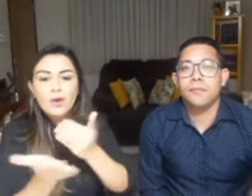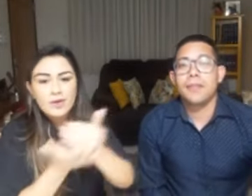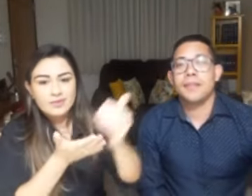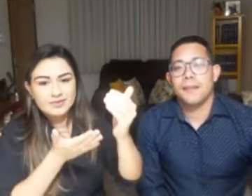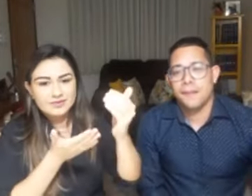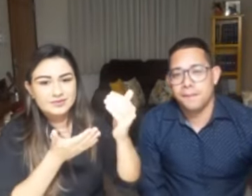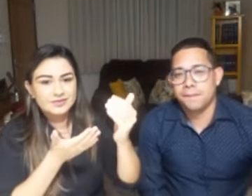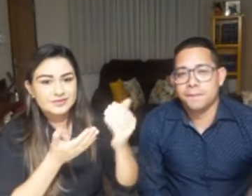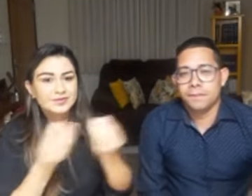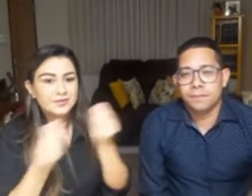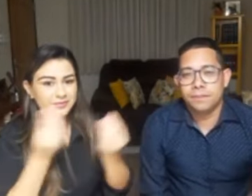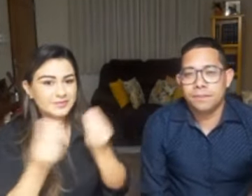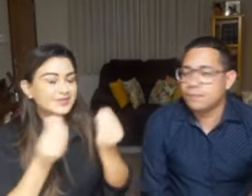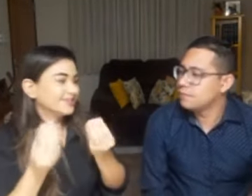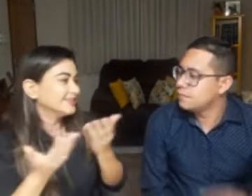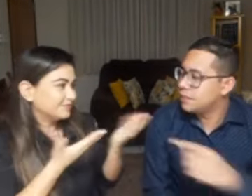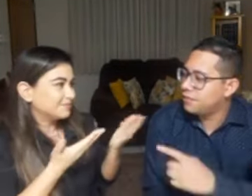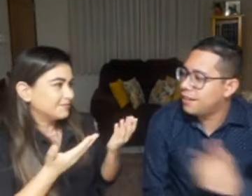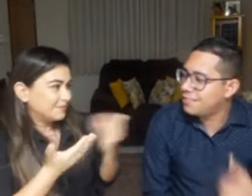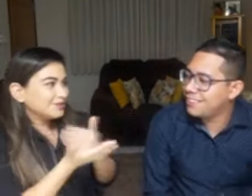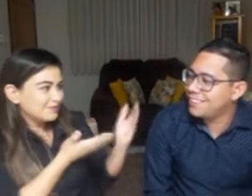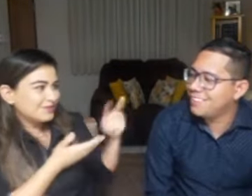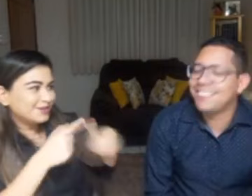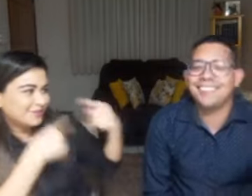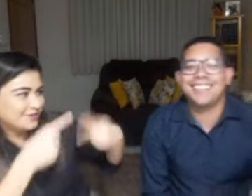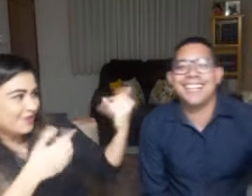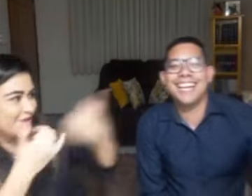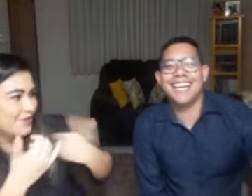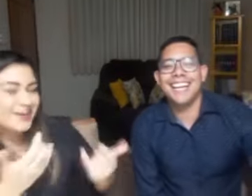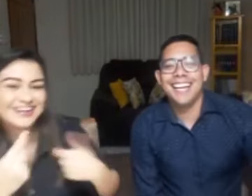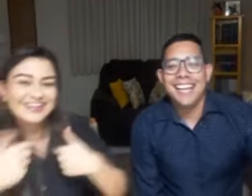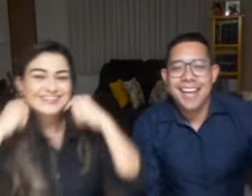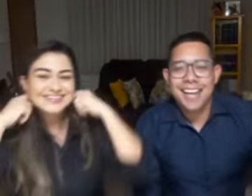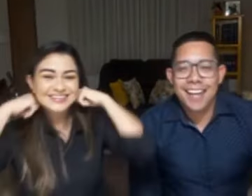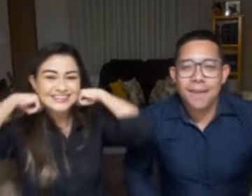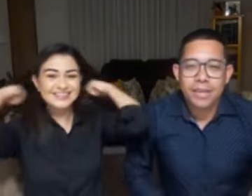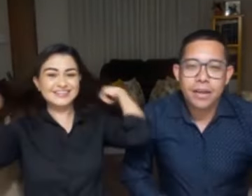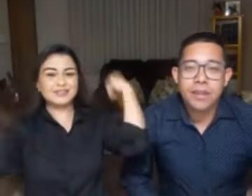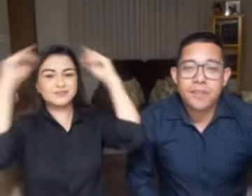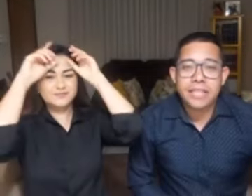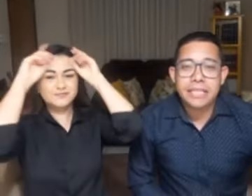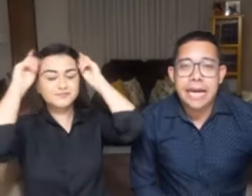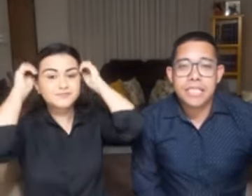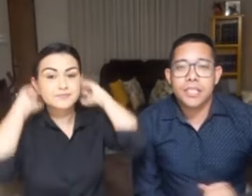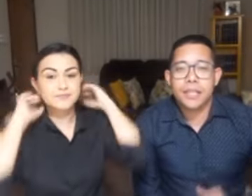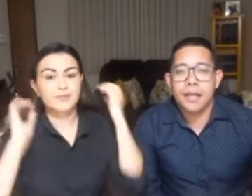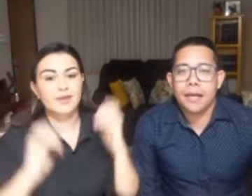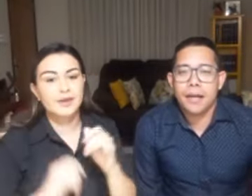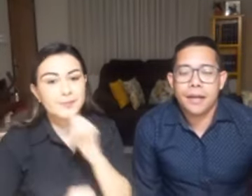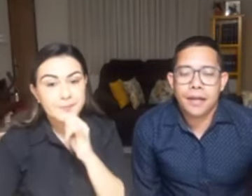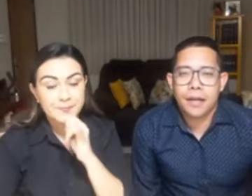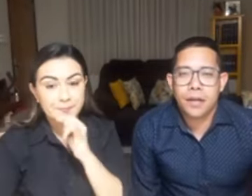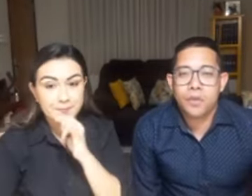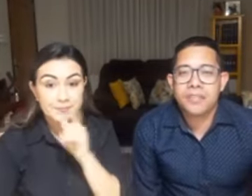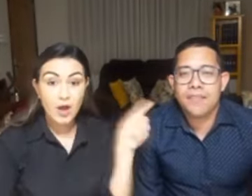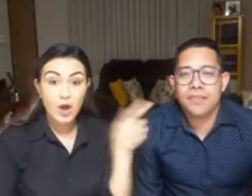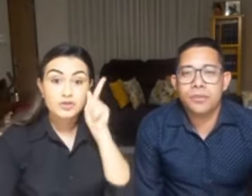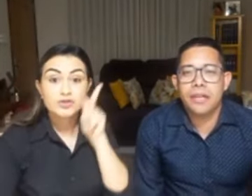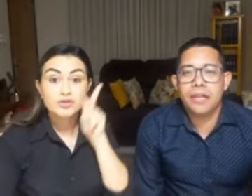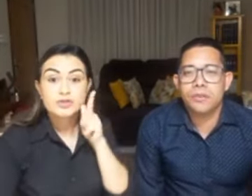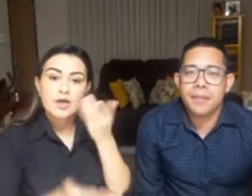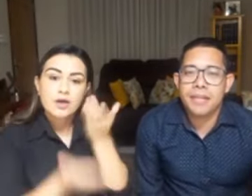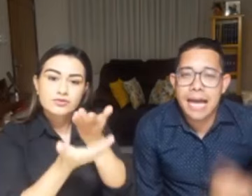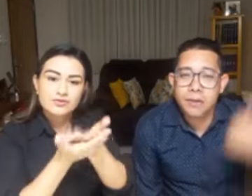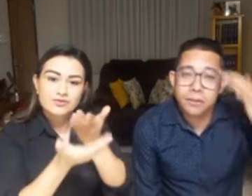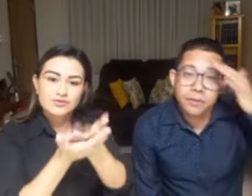que foi isso? Você fala? Pode começar e depois eu falo. Eu, na verdade, eu estava